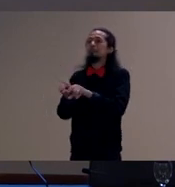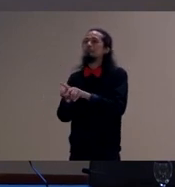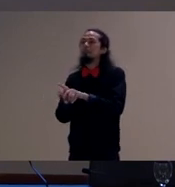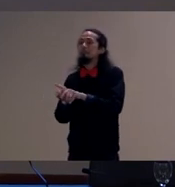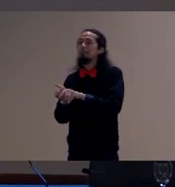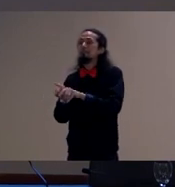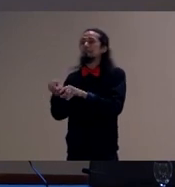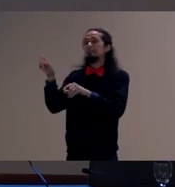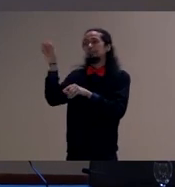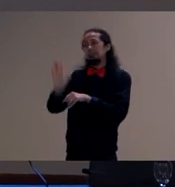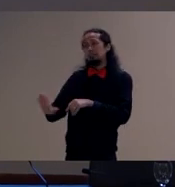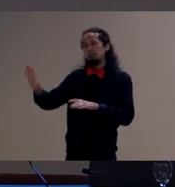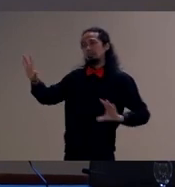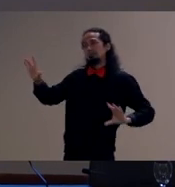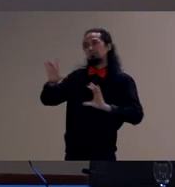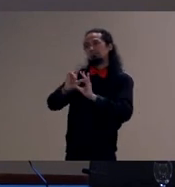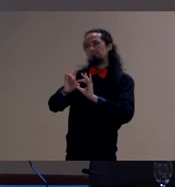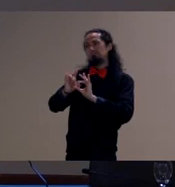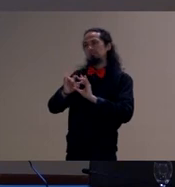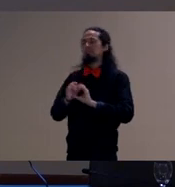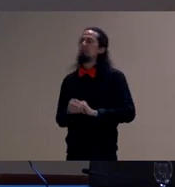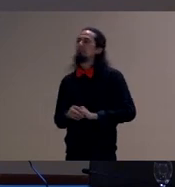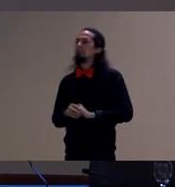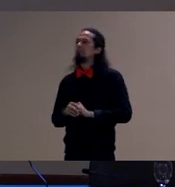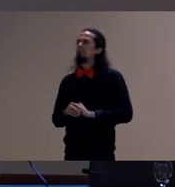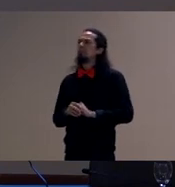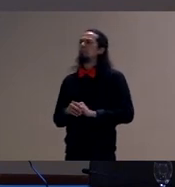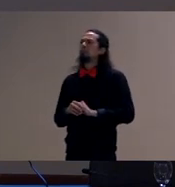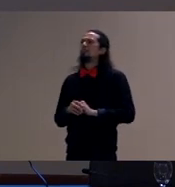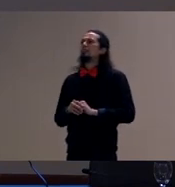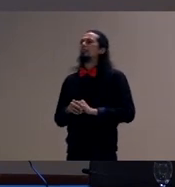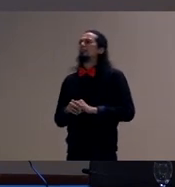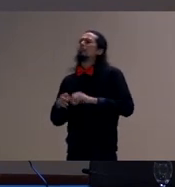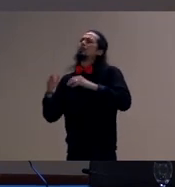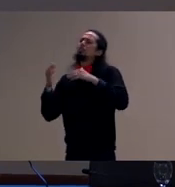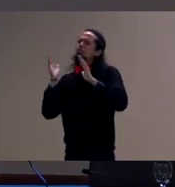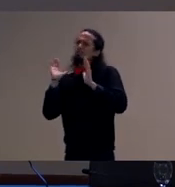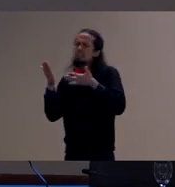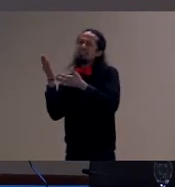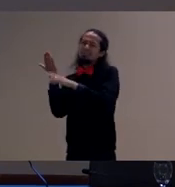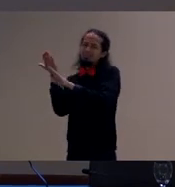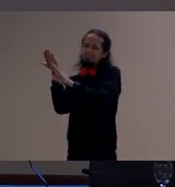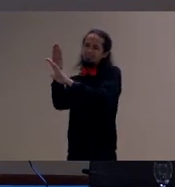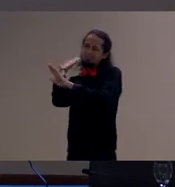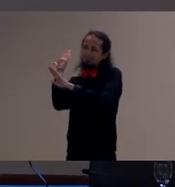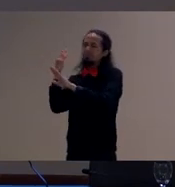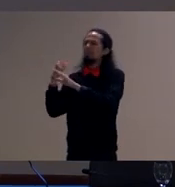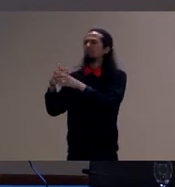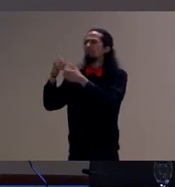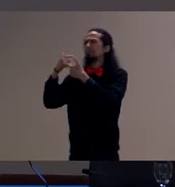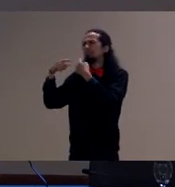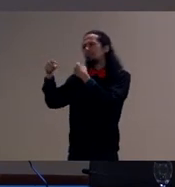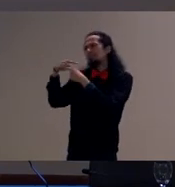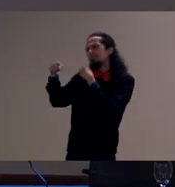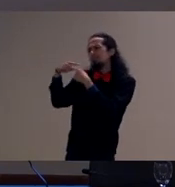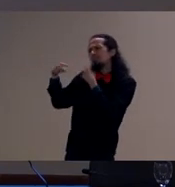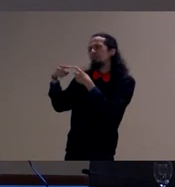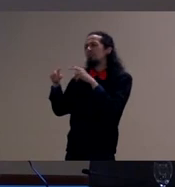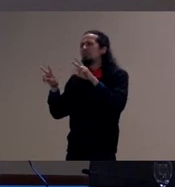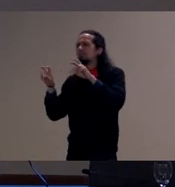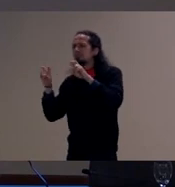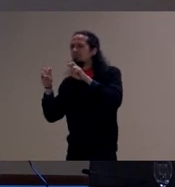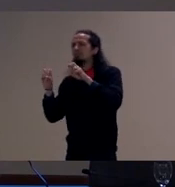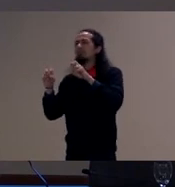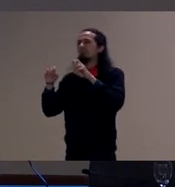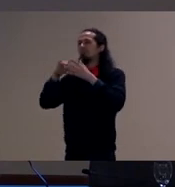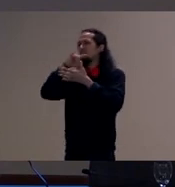em outros momentos a gente já teve esse processo formativo né de discussão mais específica do documento